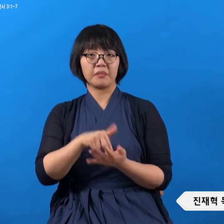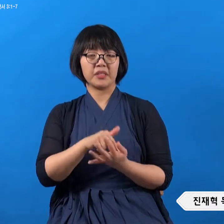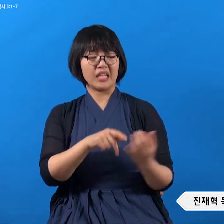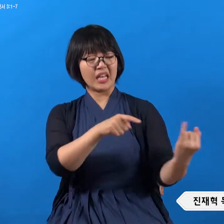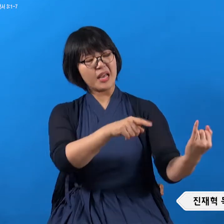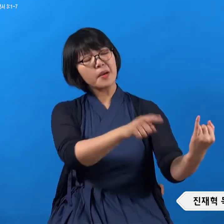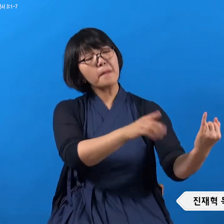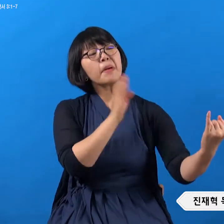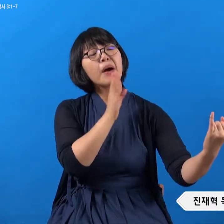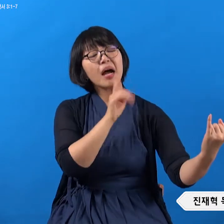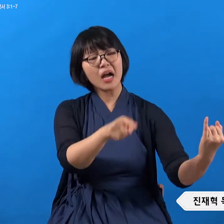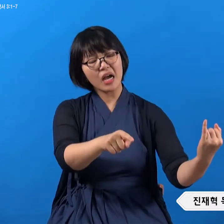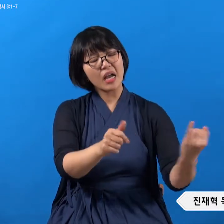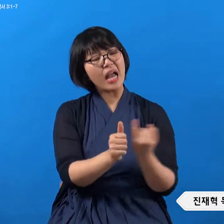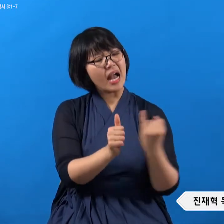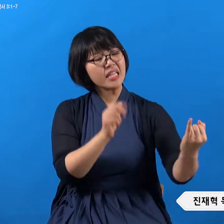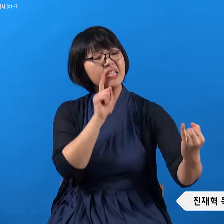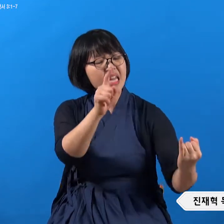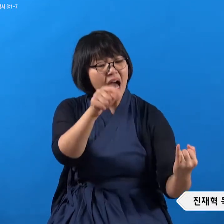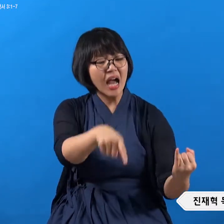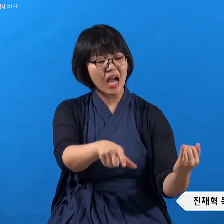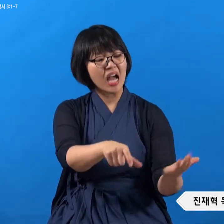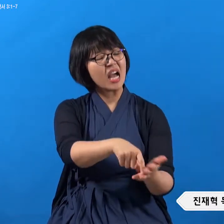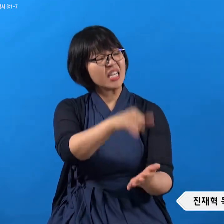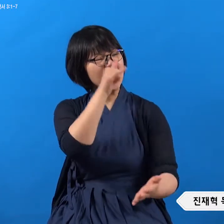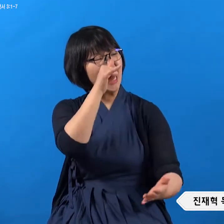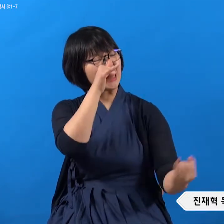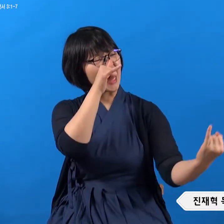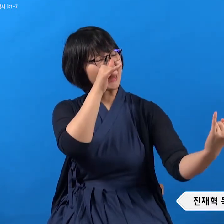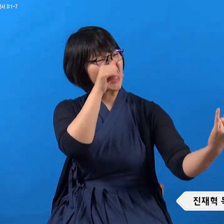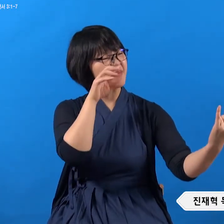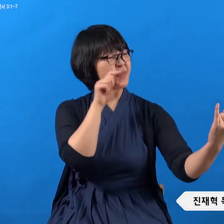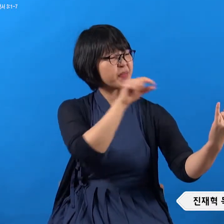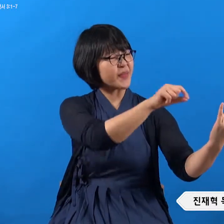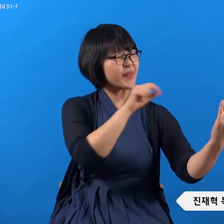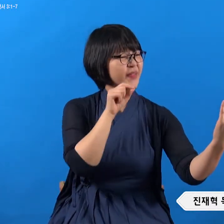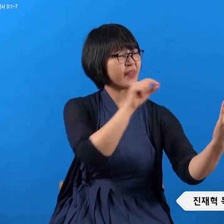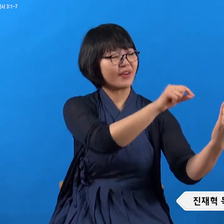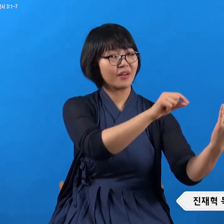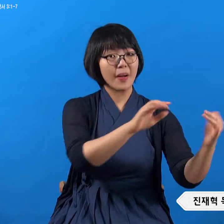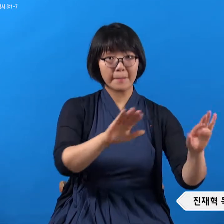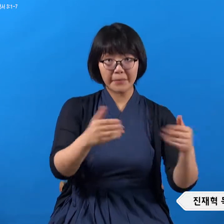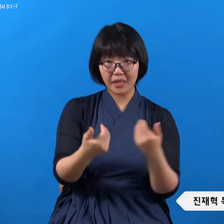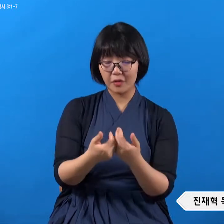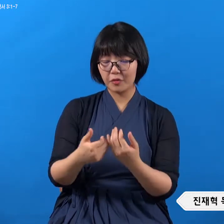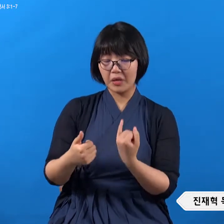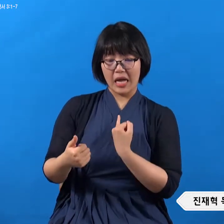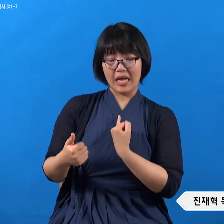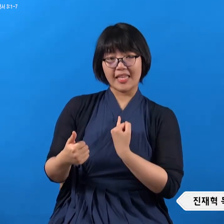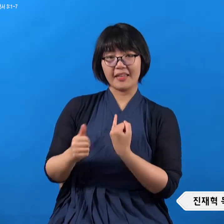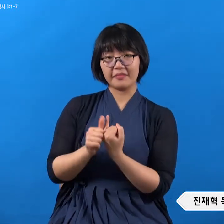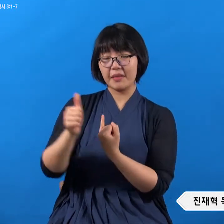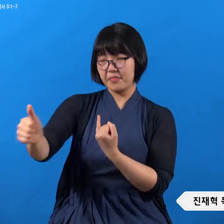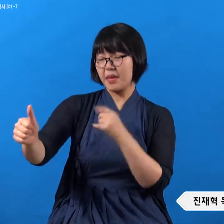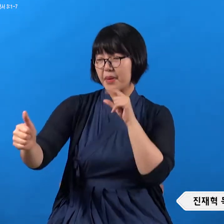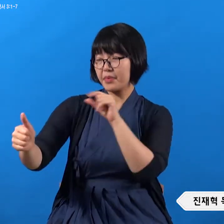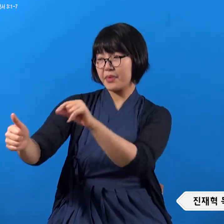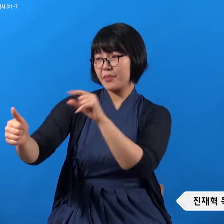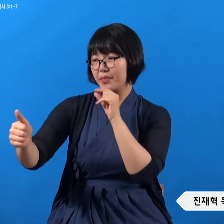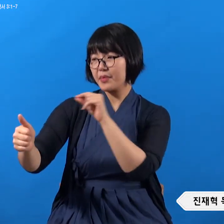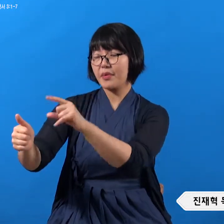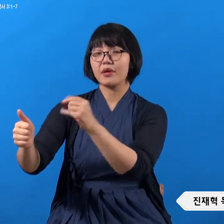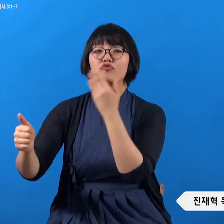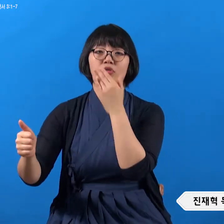주신 말씀을 오히려 공격할 수 있는 수단의 방법으로 사용할 수 있는 경우를 보게